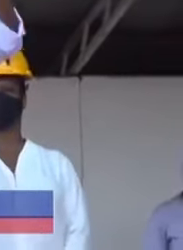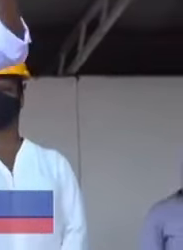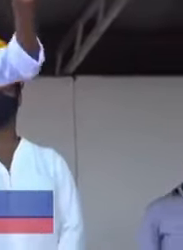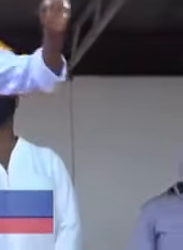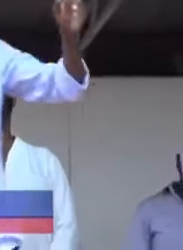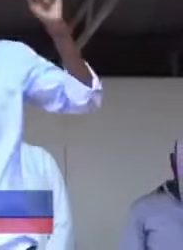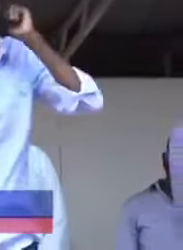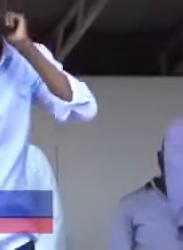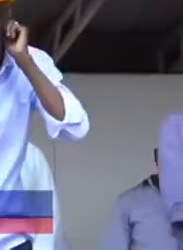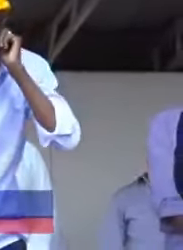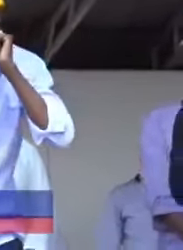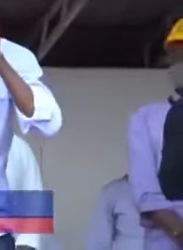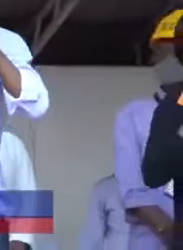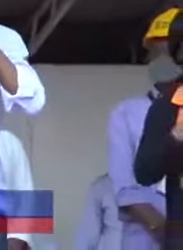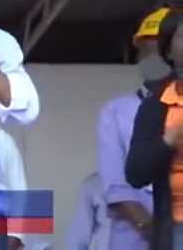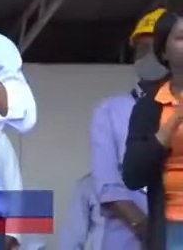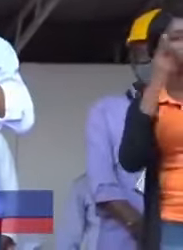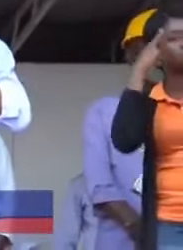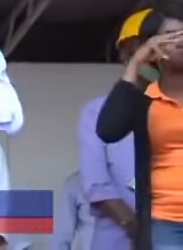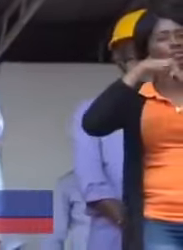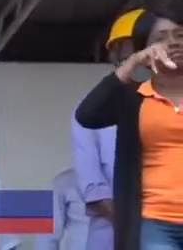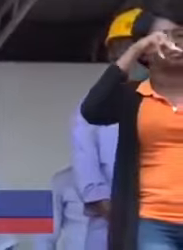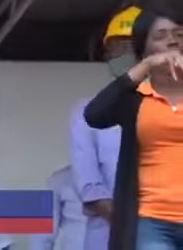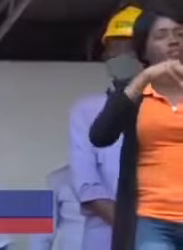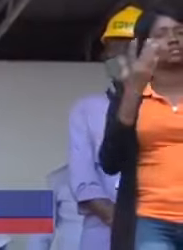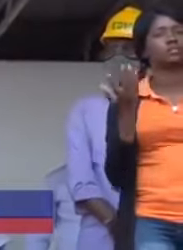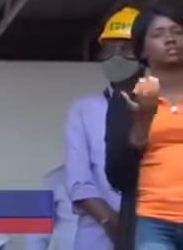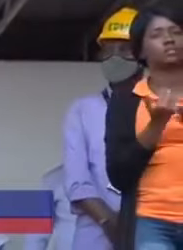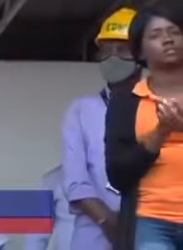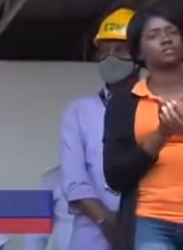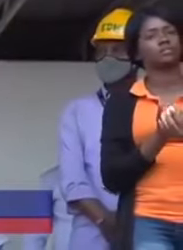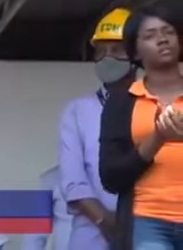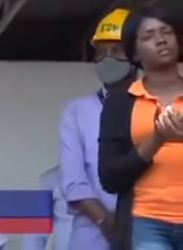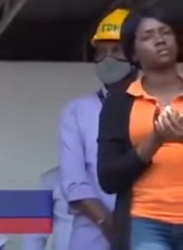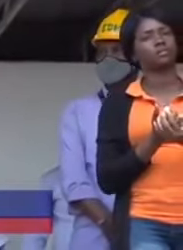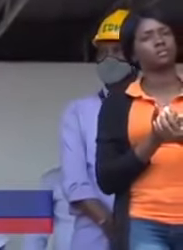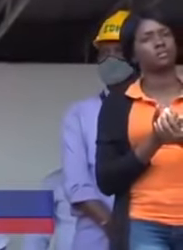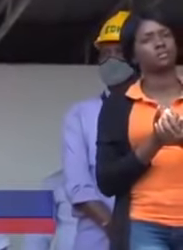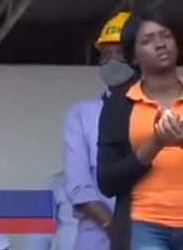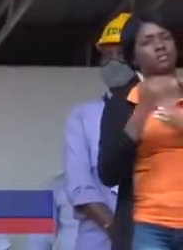tire ce mandat, ça, y a centrale électrique Saint-Raphaël, tire ce mandat, y a